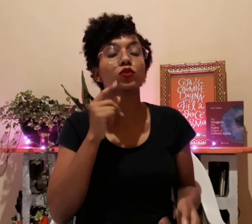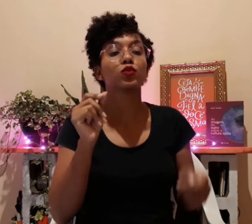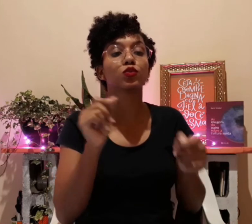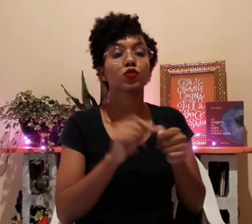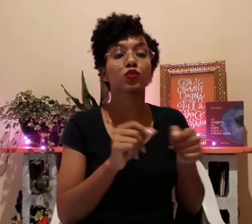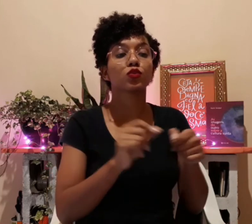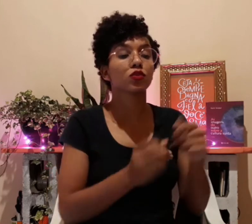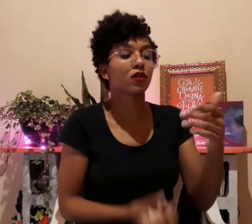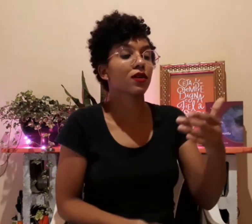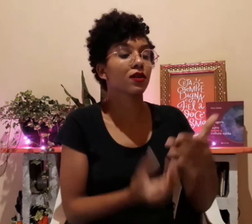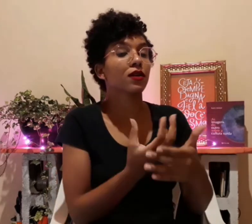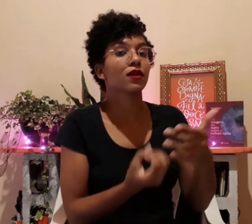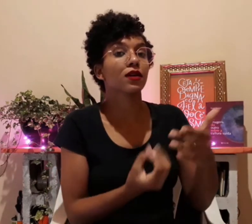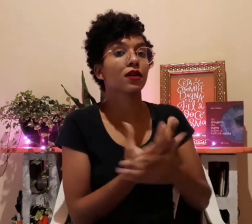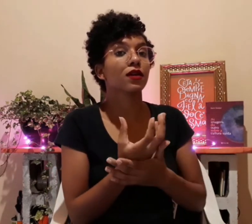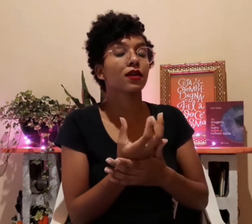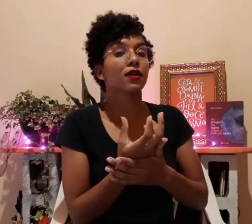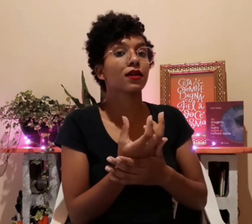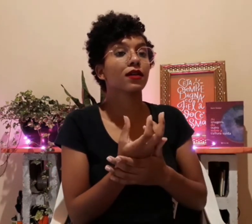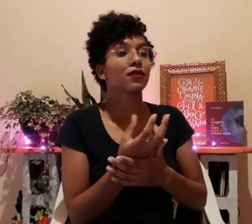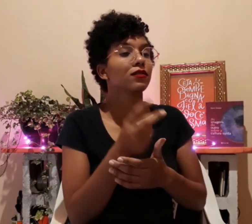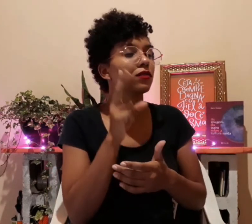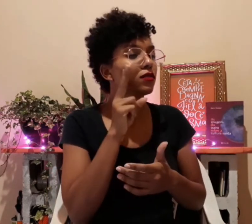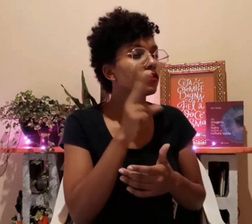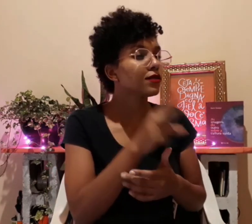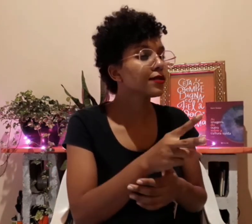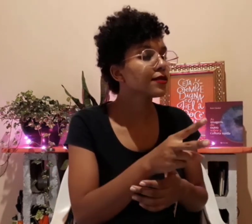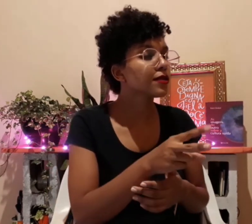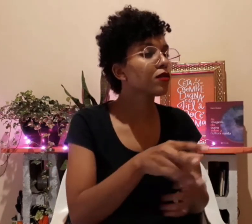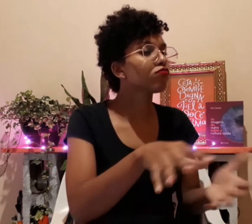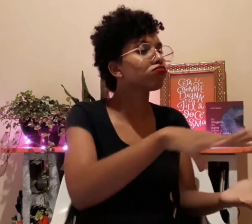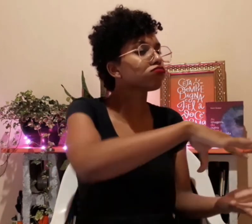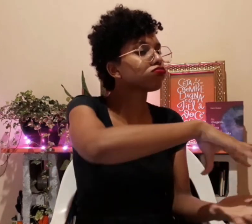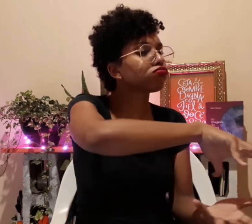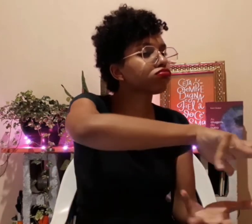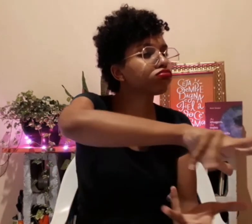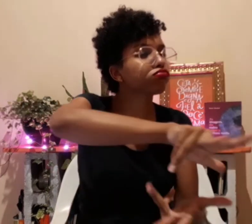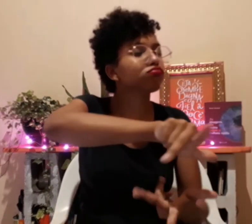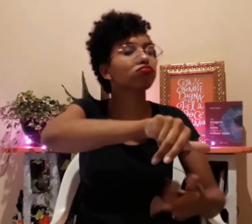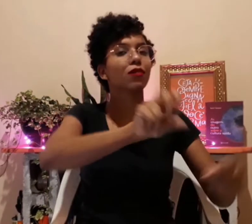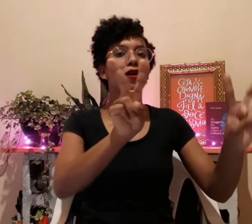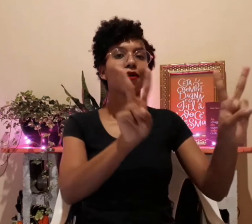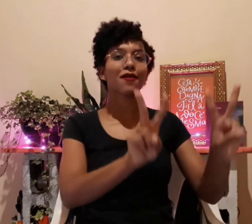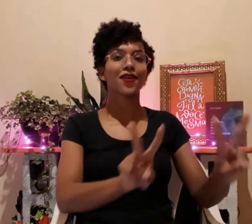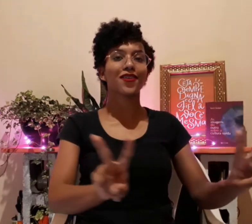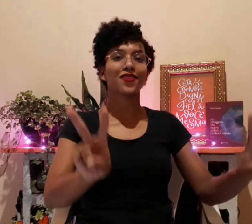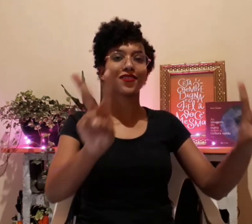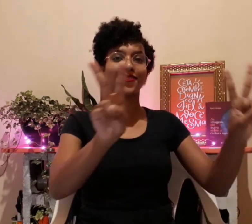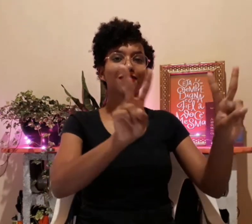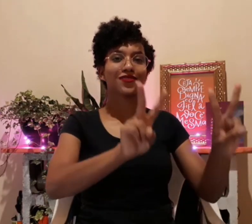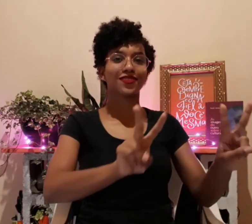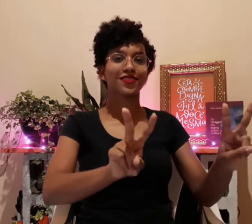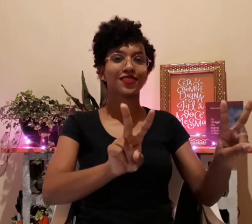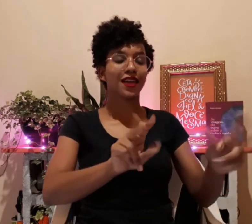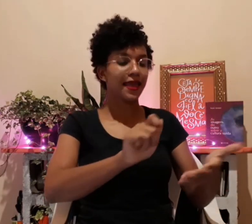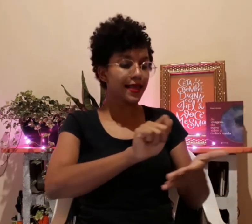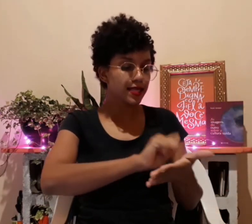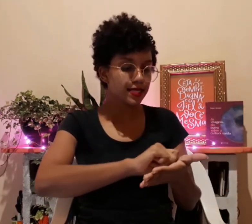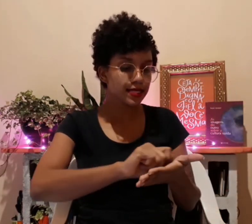Aqui. E essas histórias da comunidade surda, da cultura surda? Elas priorizam o mundo visual,